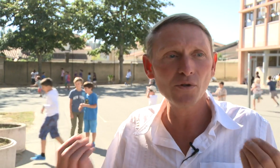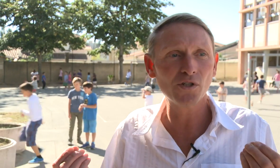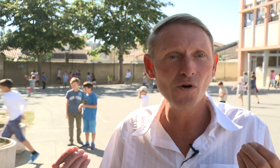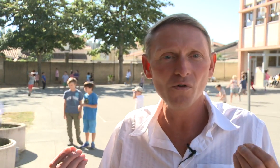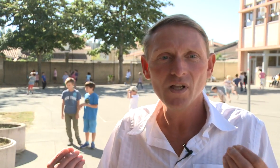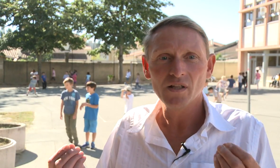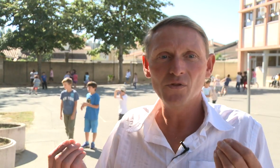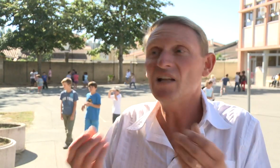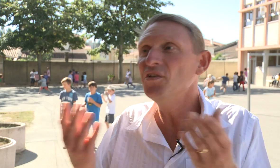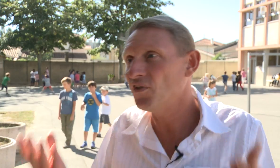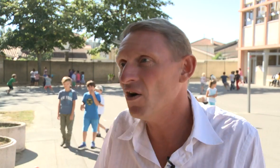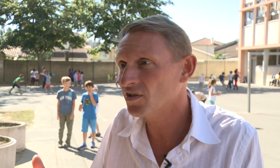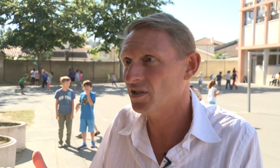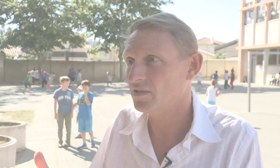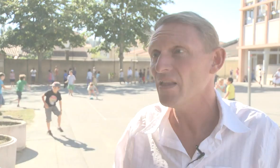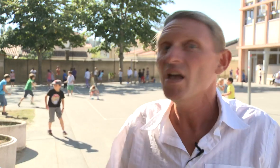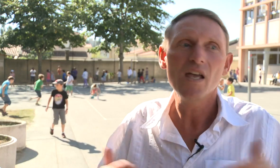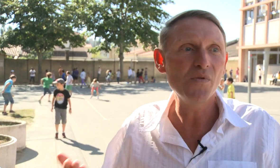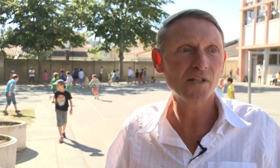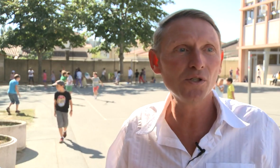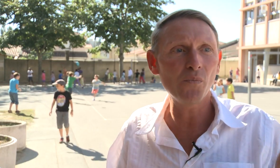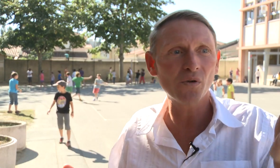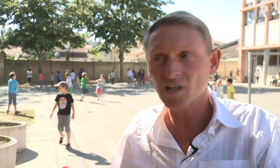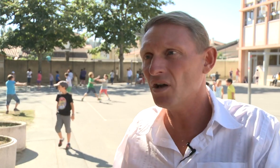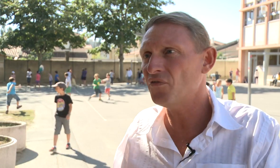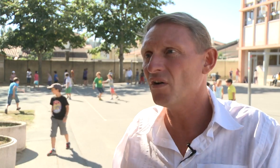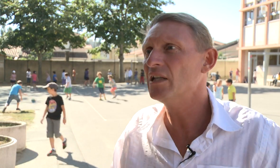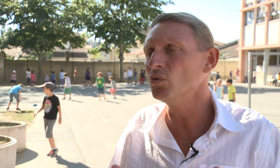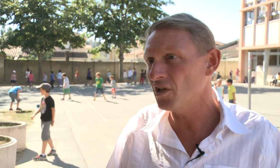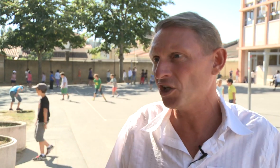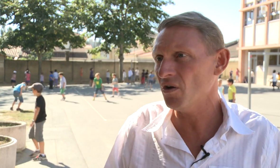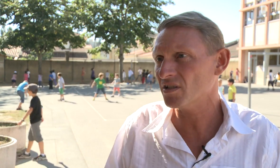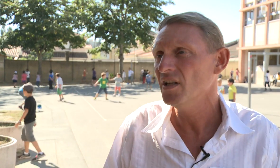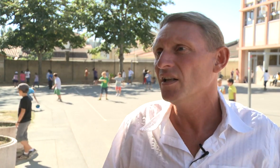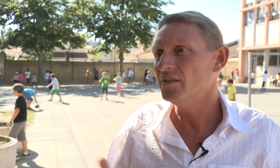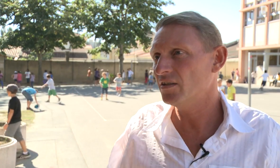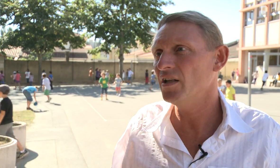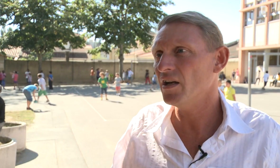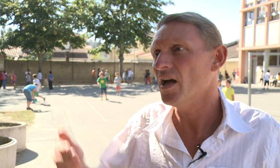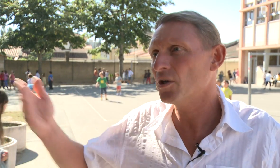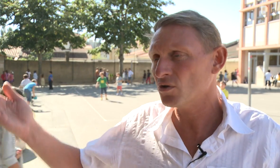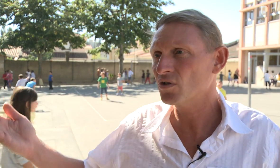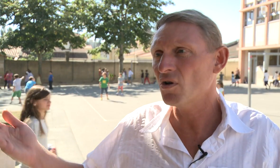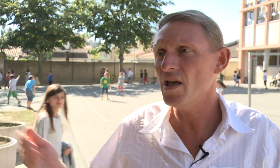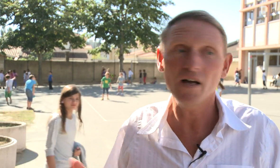notion de la différence, et bien sûr pour que ces enfants aient toutes les chances d'intégrer un cursus scolaire